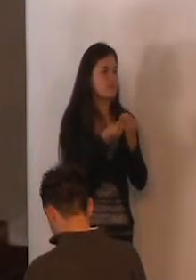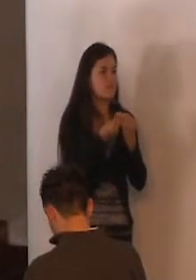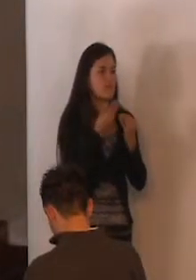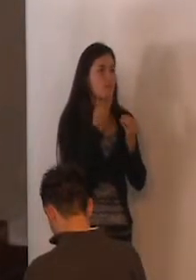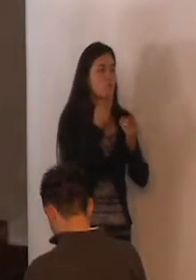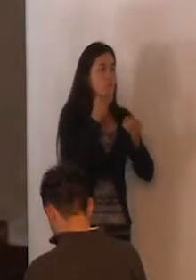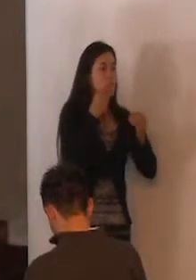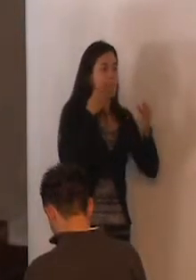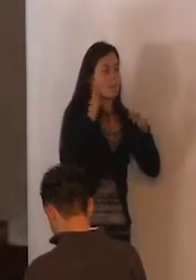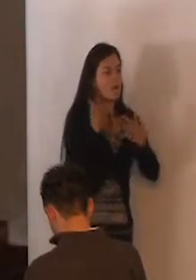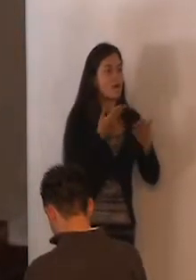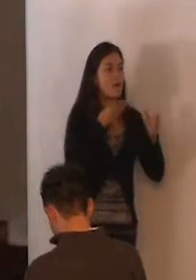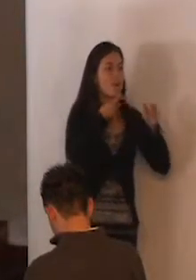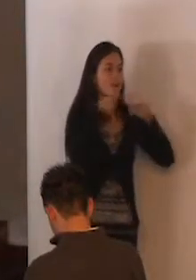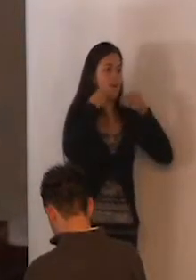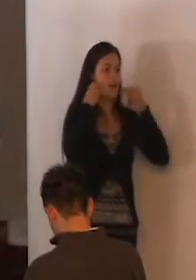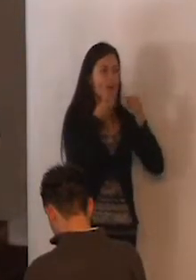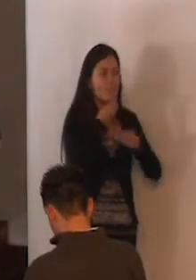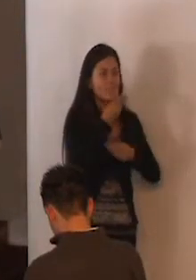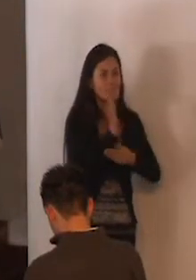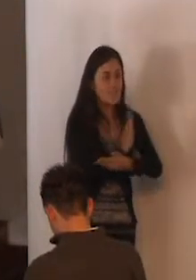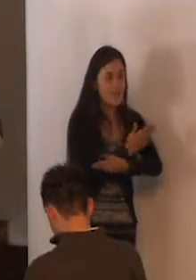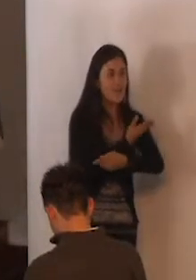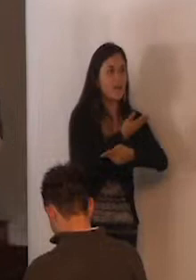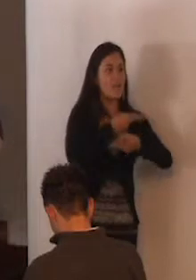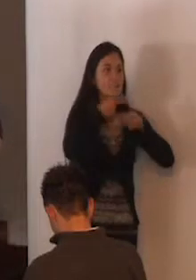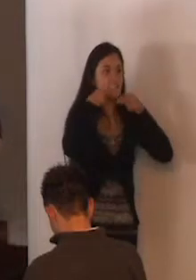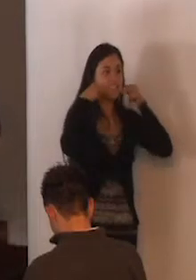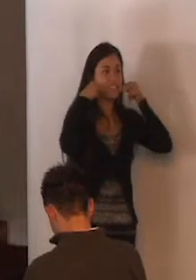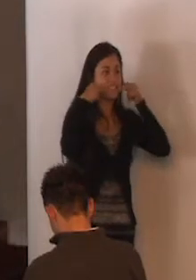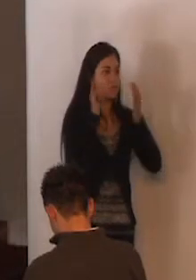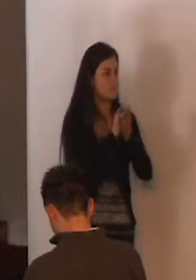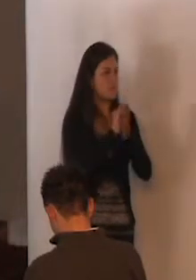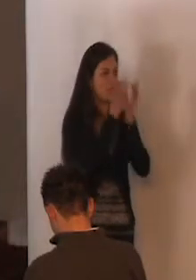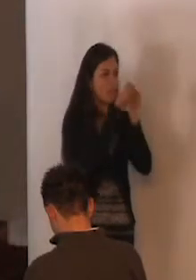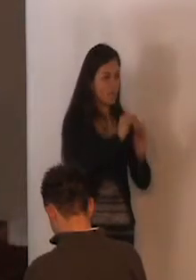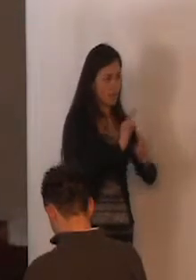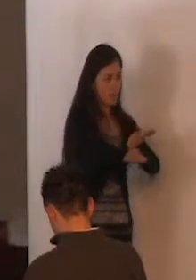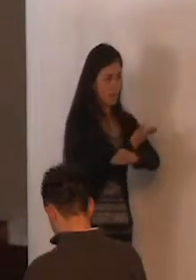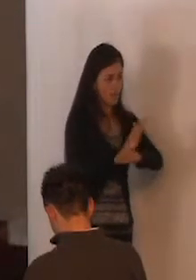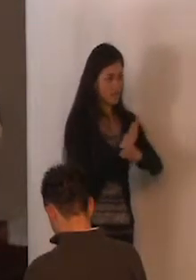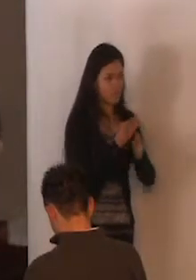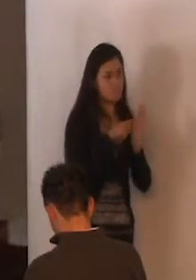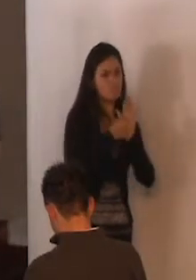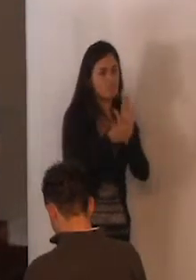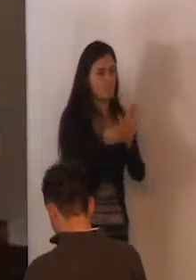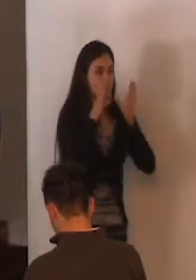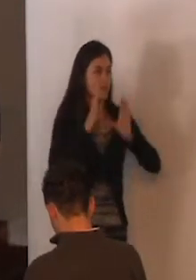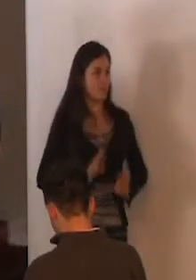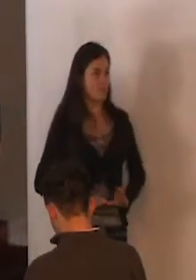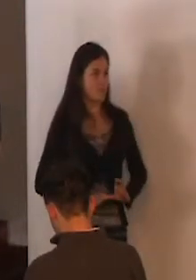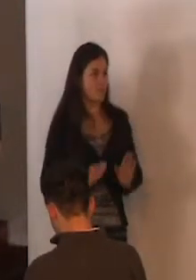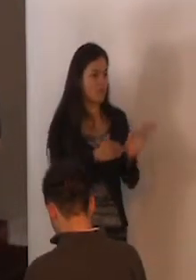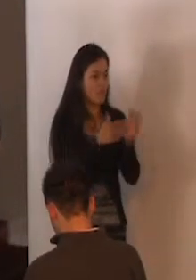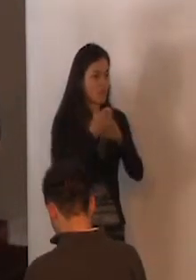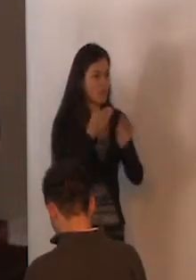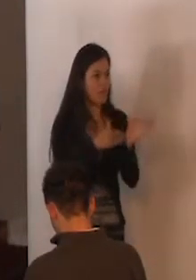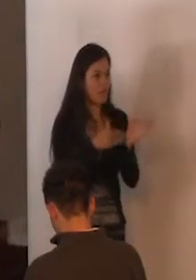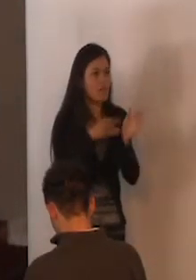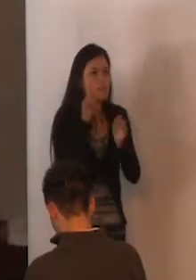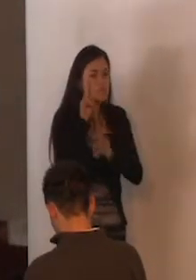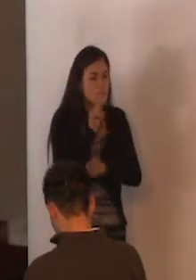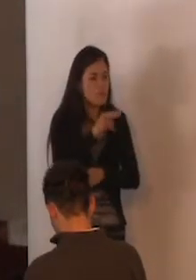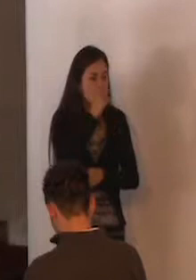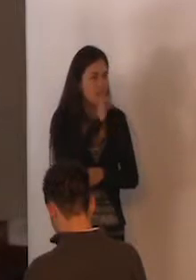para cantar y reír. Vuelvo visual aquello auditivo y que mi caja de memoria auditiva no me permita almacenar de alguna